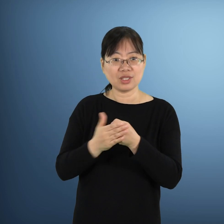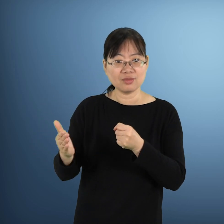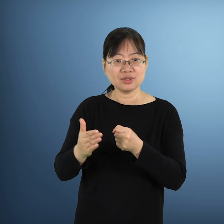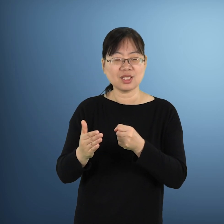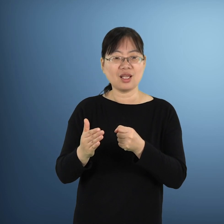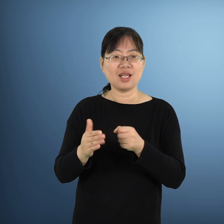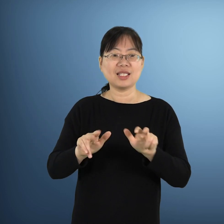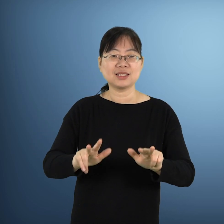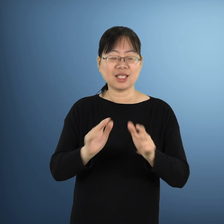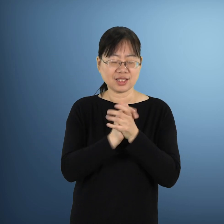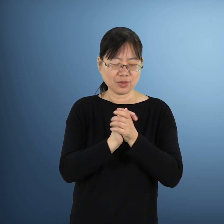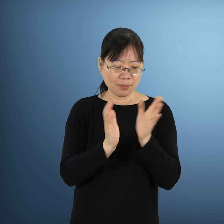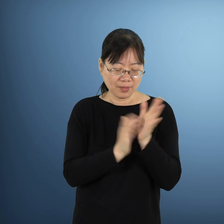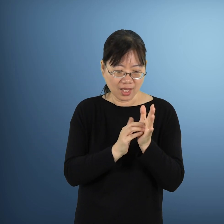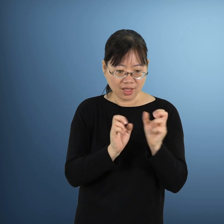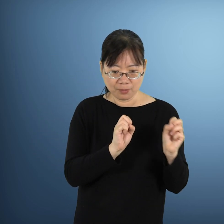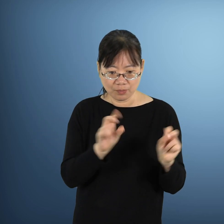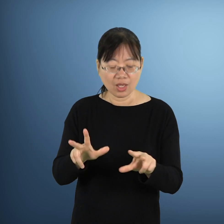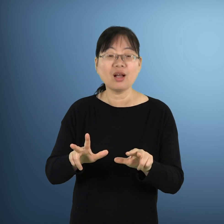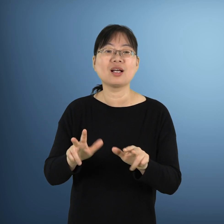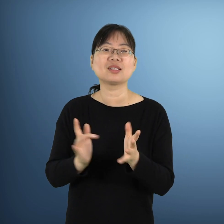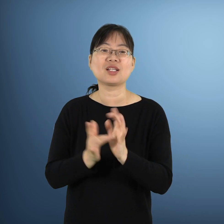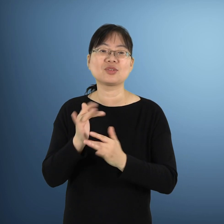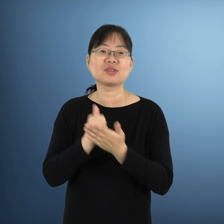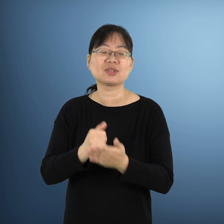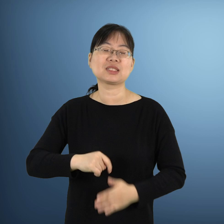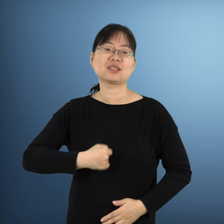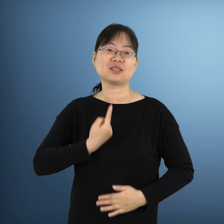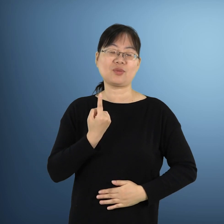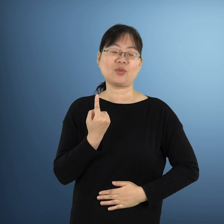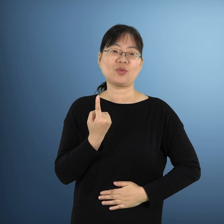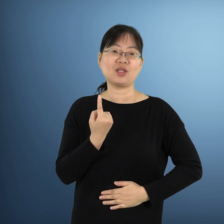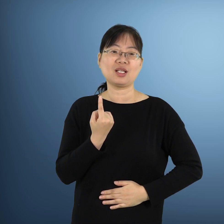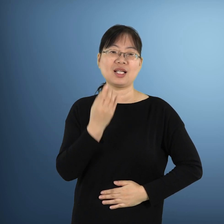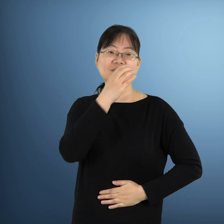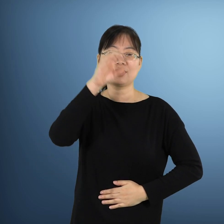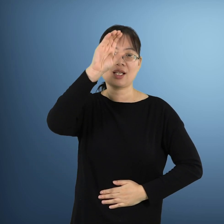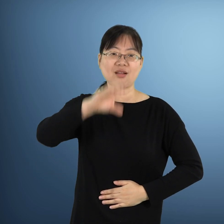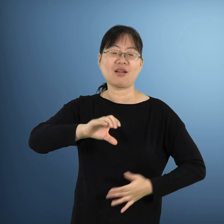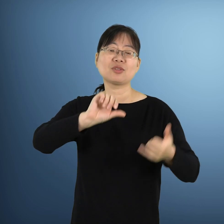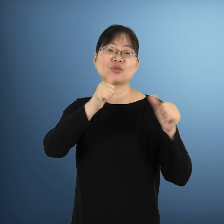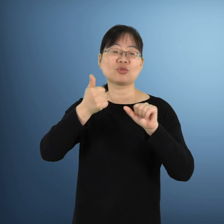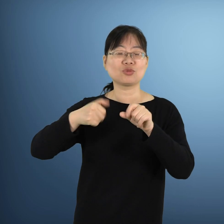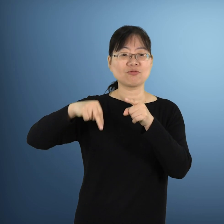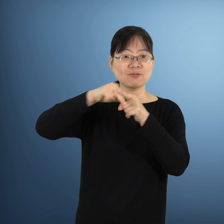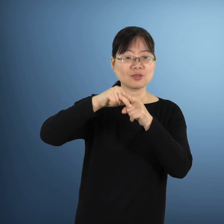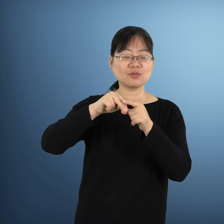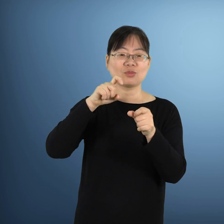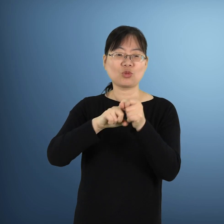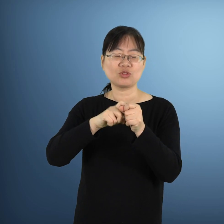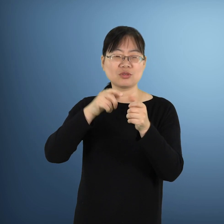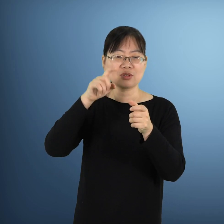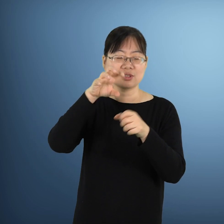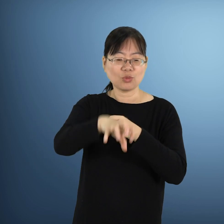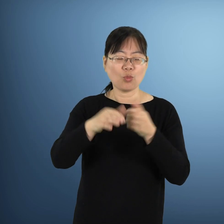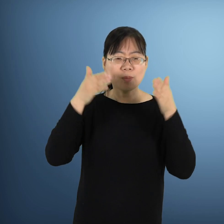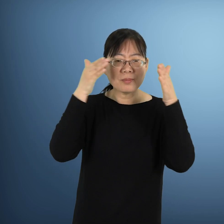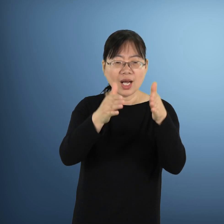이 기도를 마치면 예수님은 스스로 십자가의 죽음의 목적지를